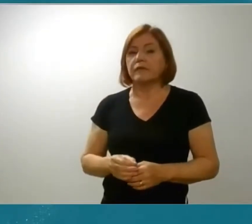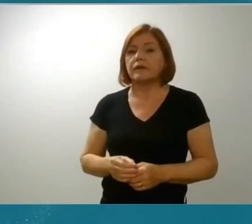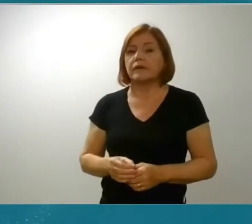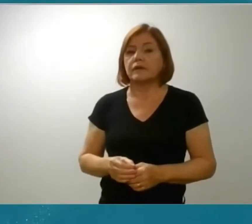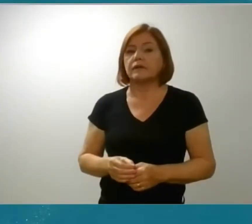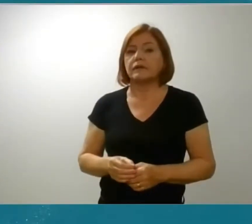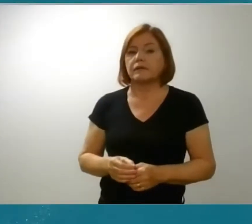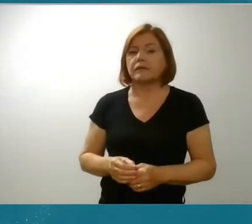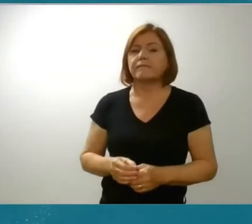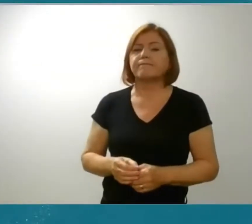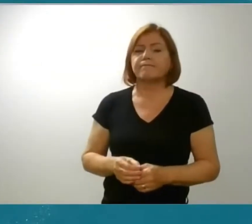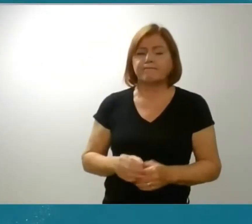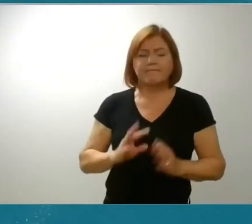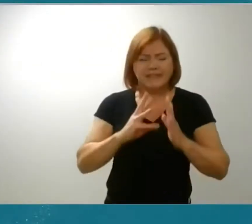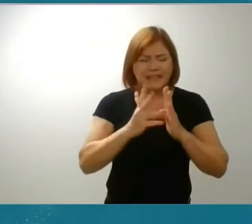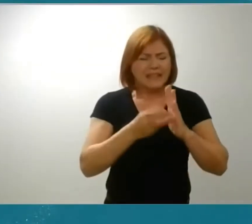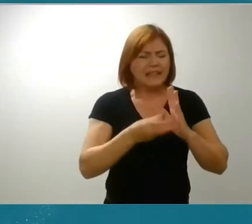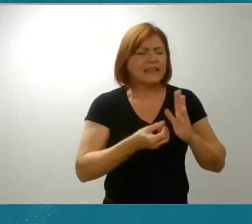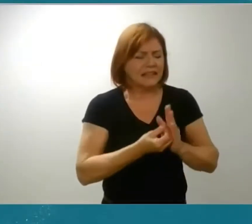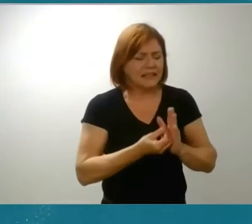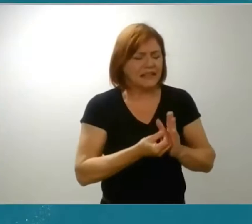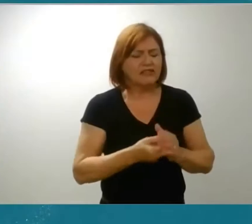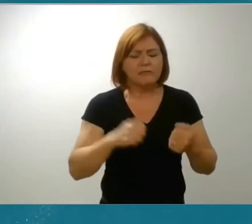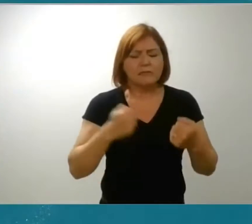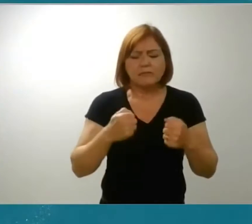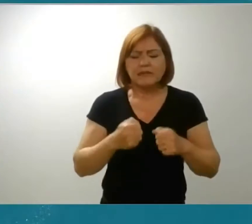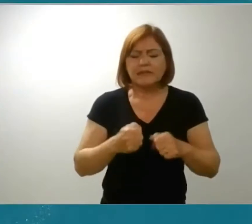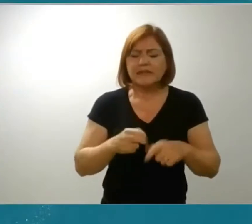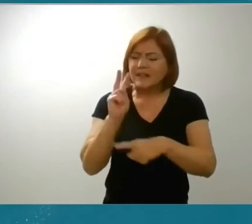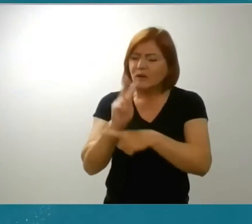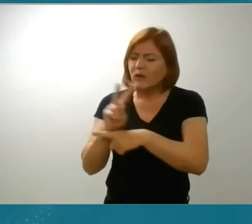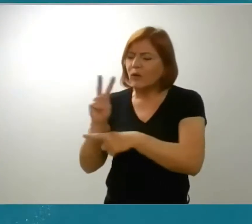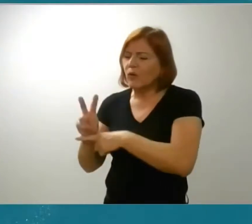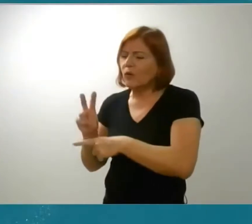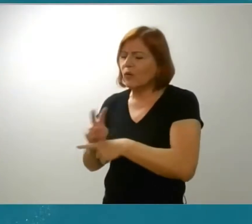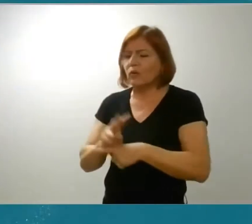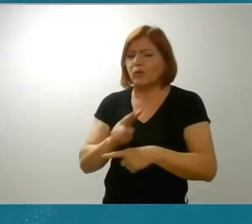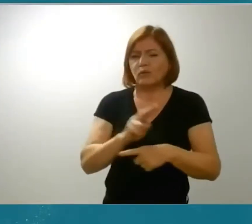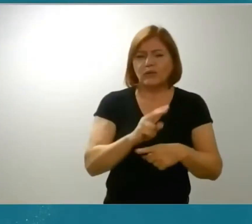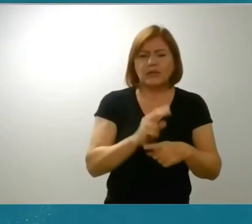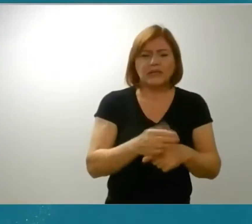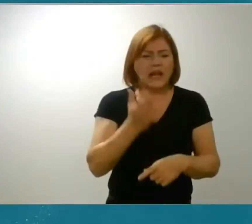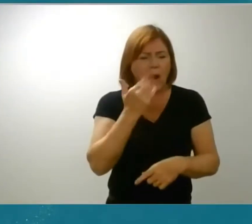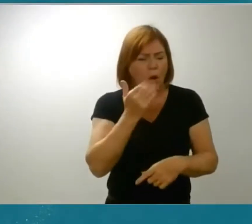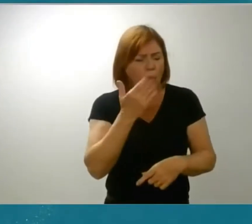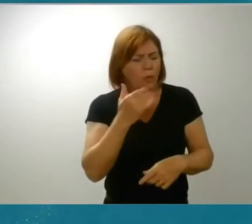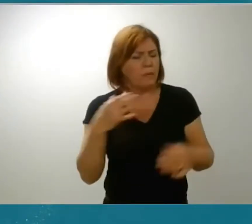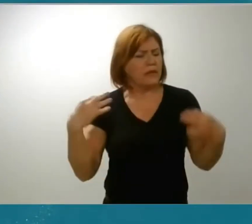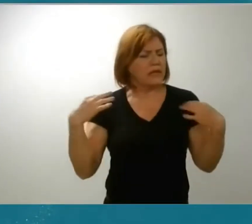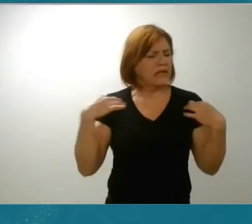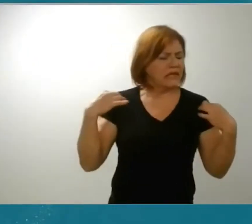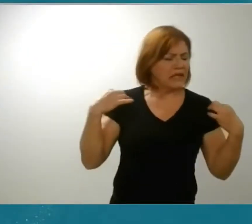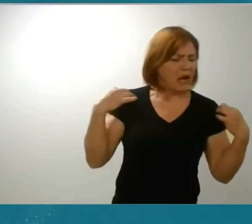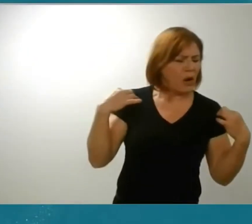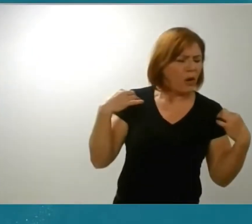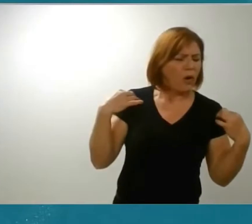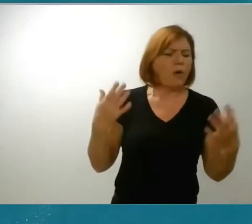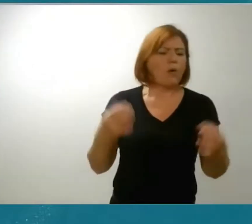das refeições das pessoas de casa, a comida, a lã, linho, entendeu? O que vestir, o que comer, tá